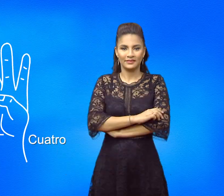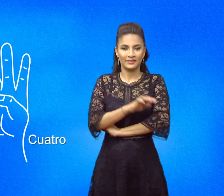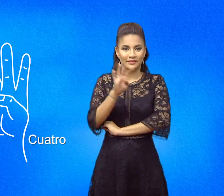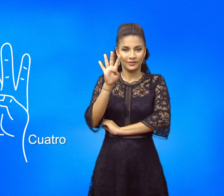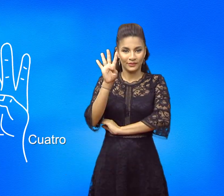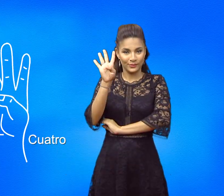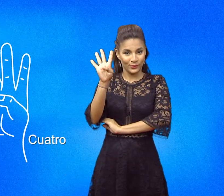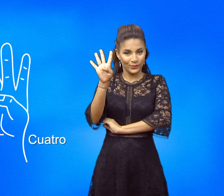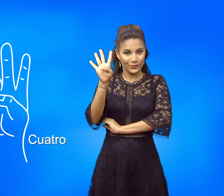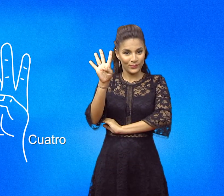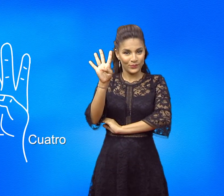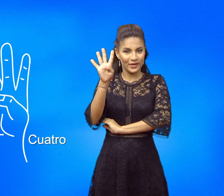4